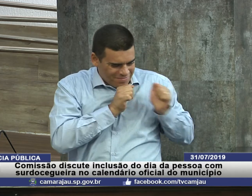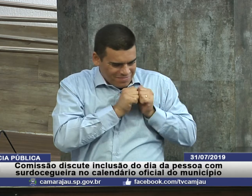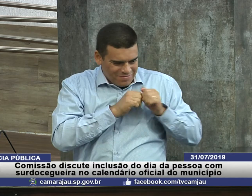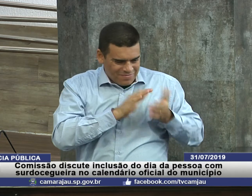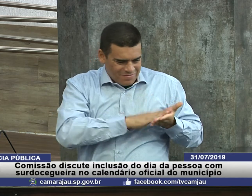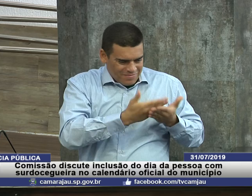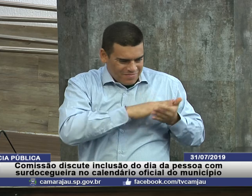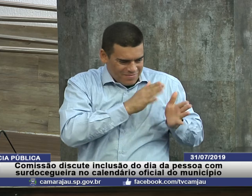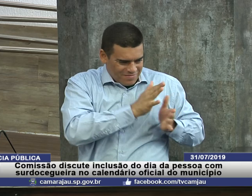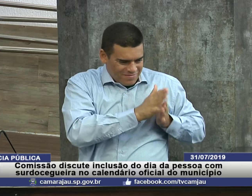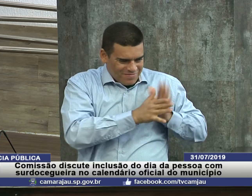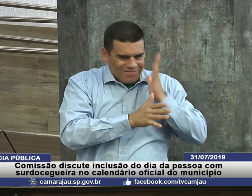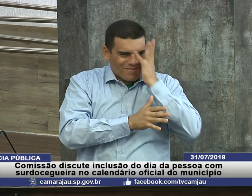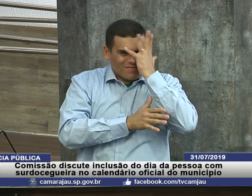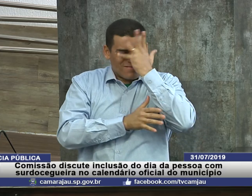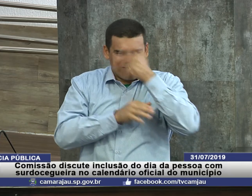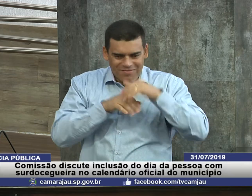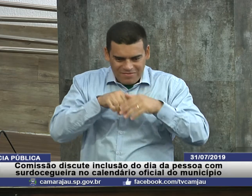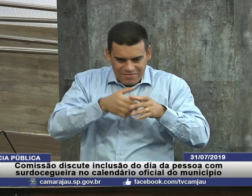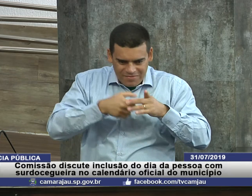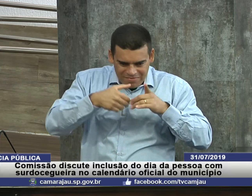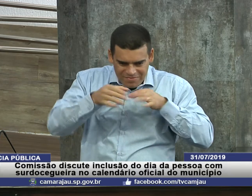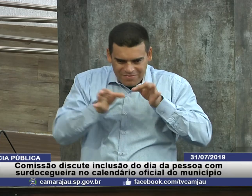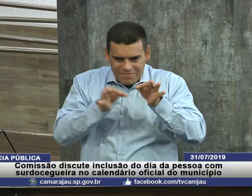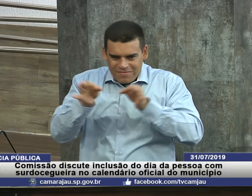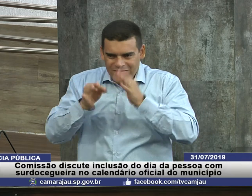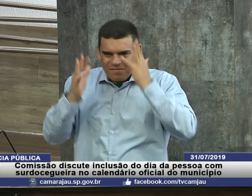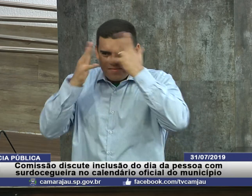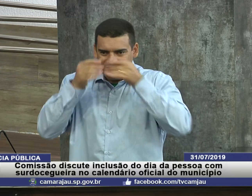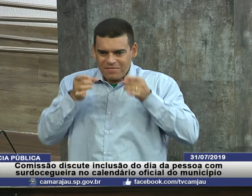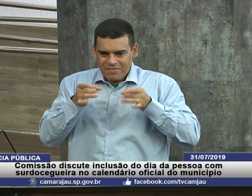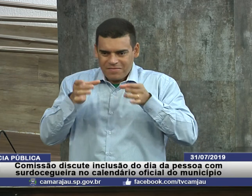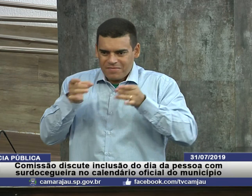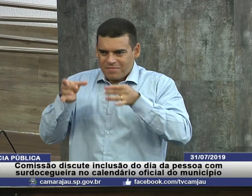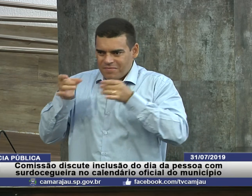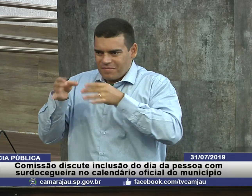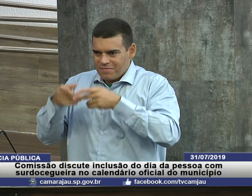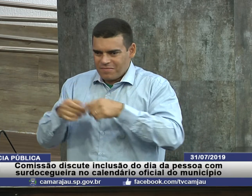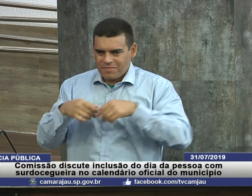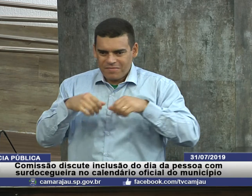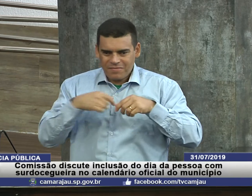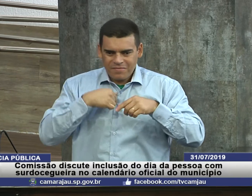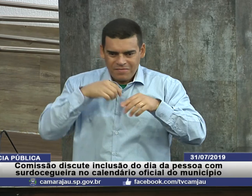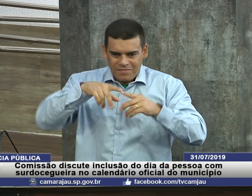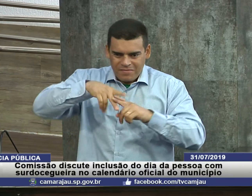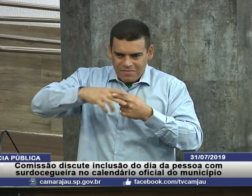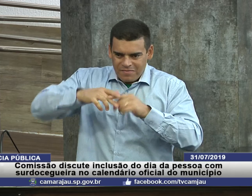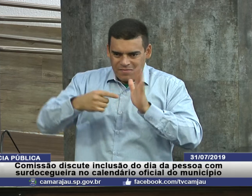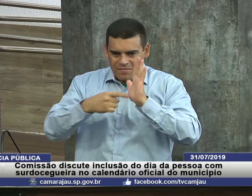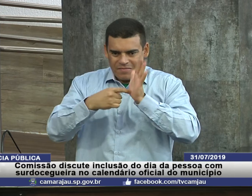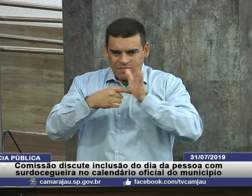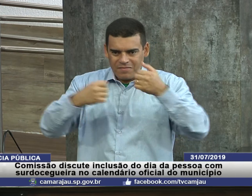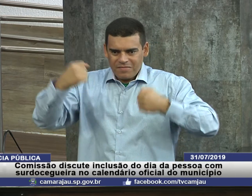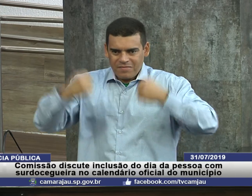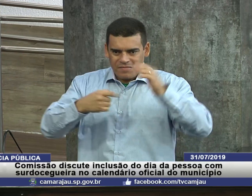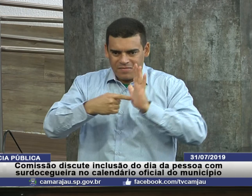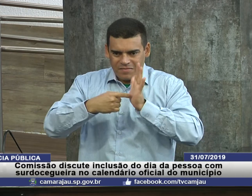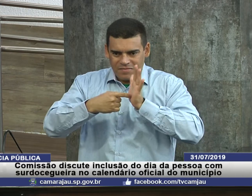os meus trabalhos também manuais junto com as minhas crianças. Tenho também a Gabriela, que é a menorzinha. E